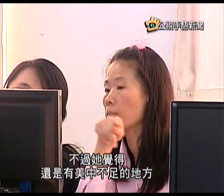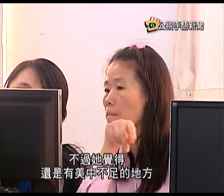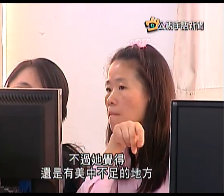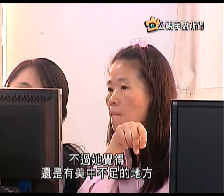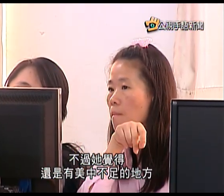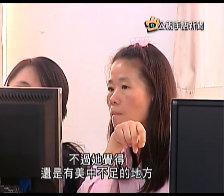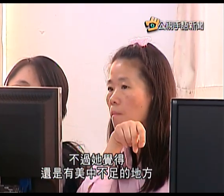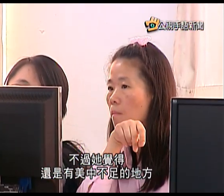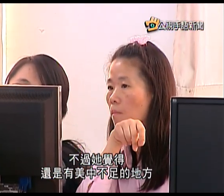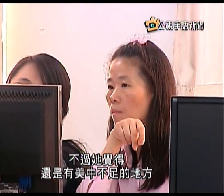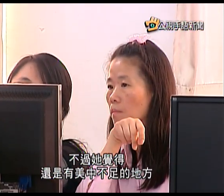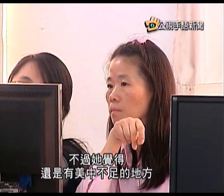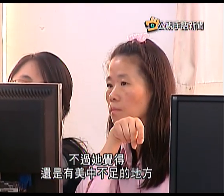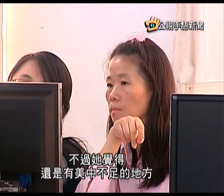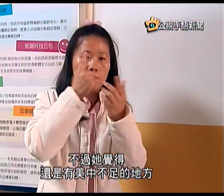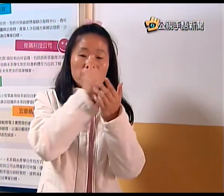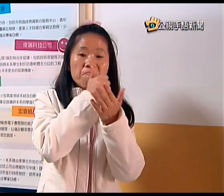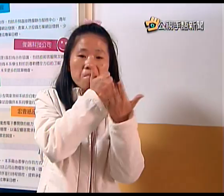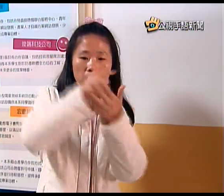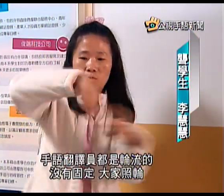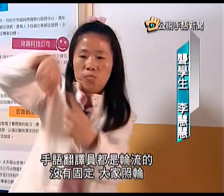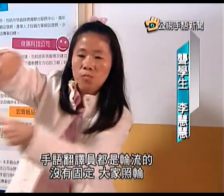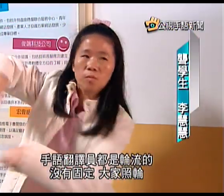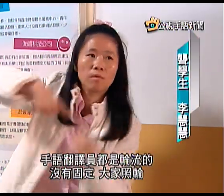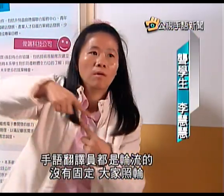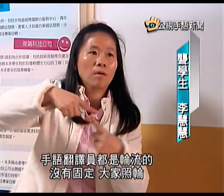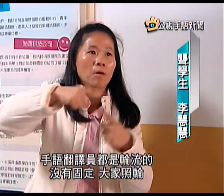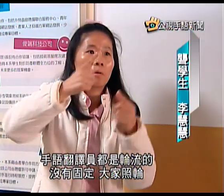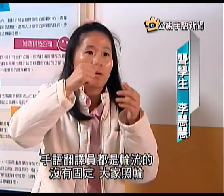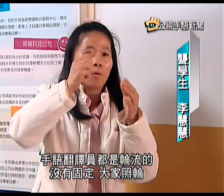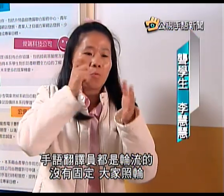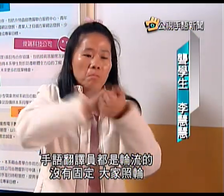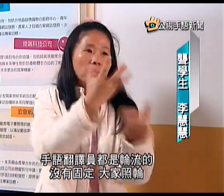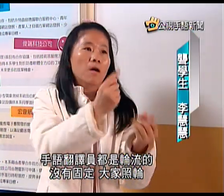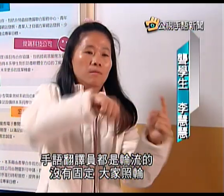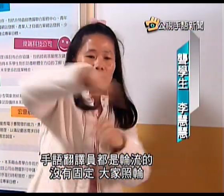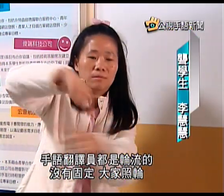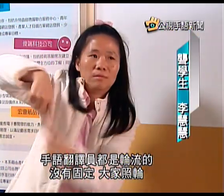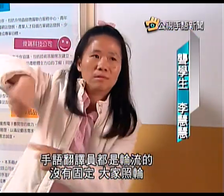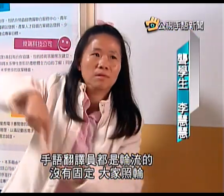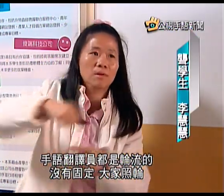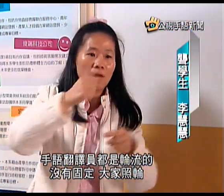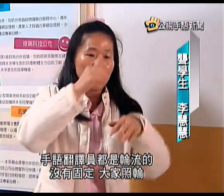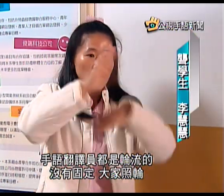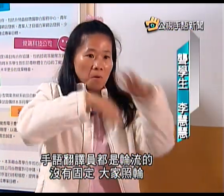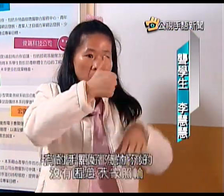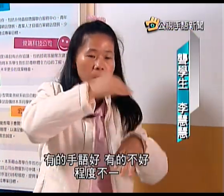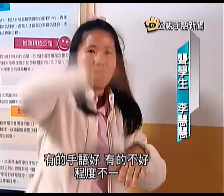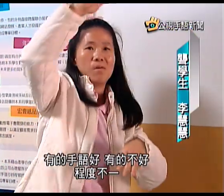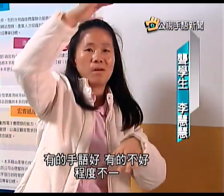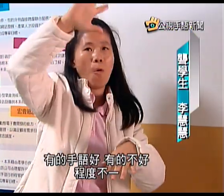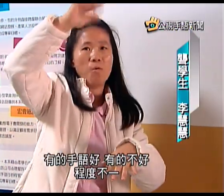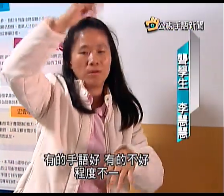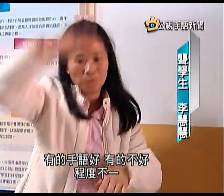还是有美中不足的地方。 手语翻译员都是轮流的，没有固定，大家照轮，有的手语好，有的不好，程度